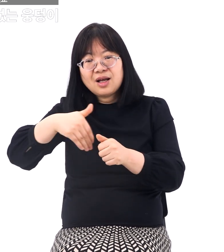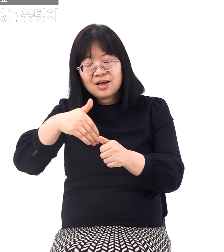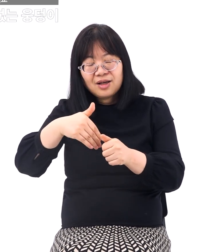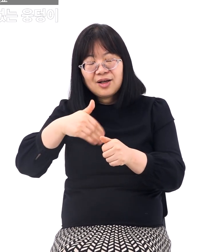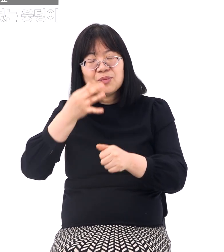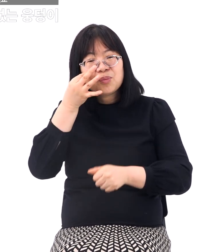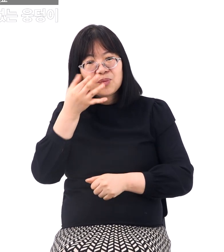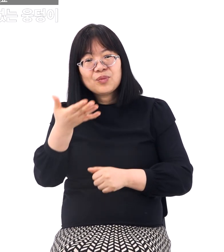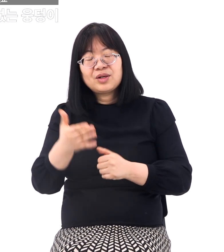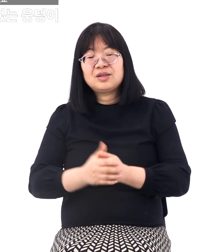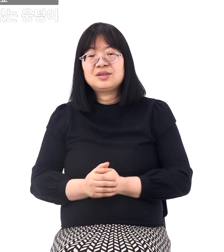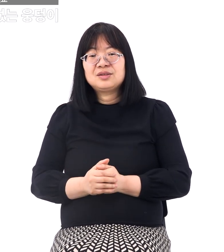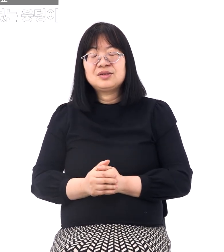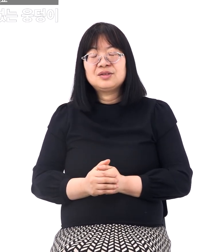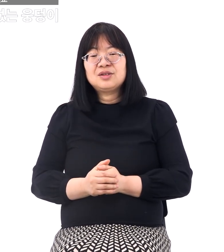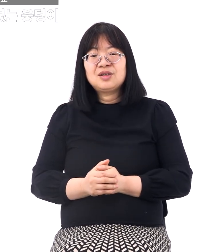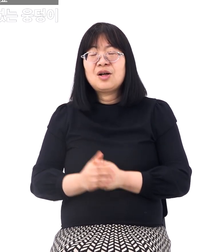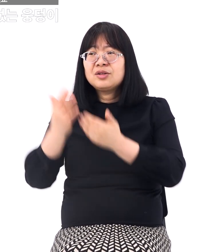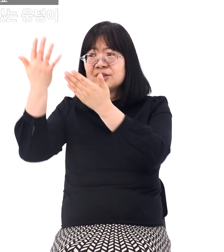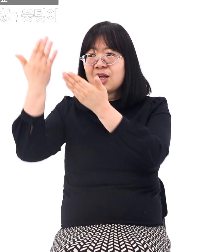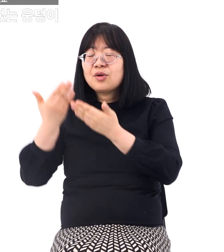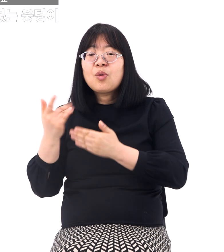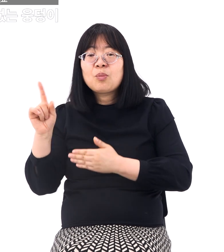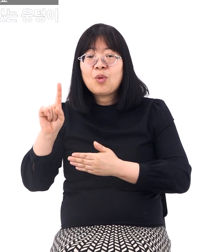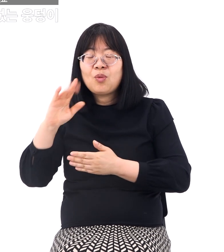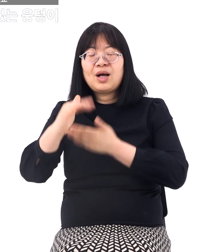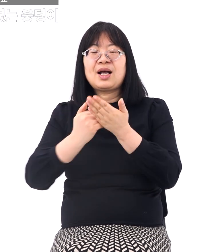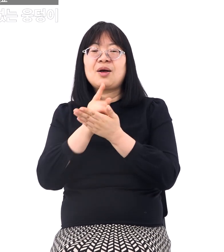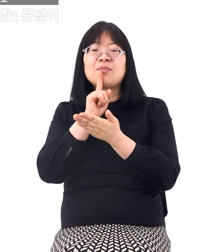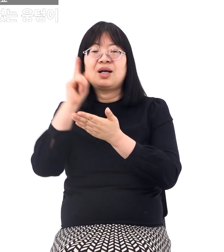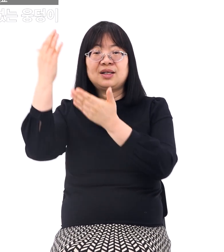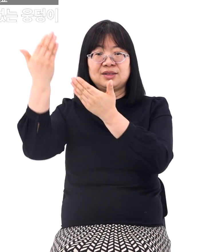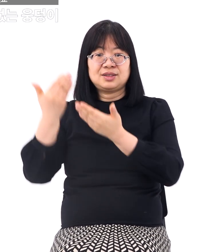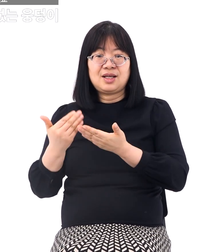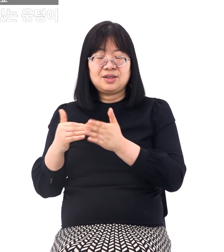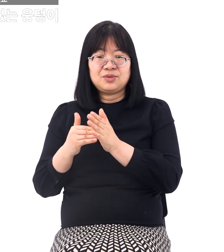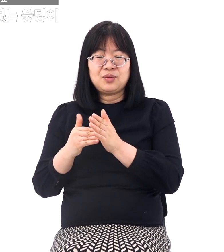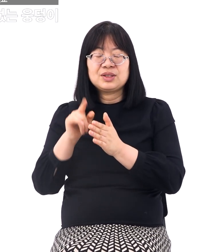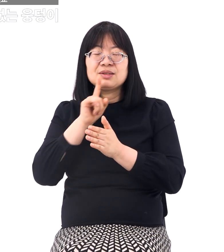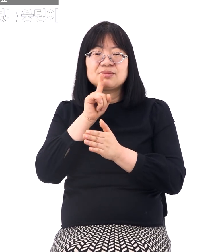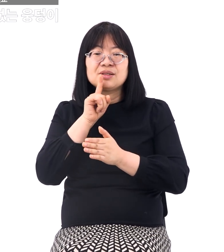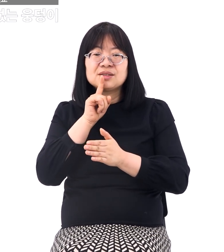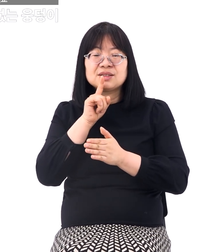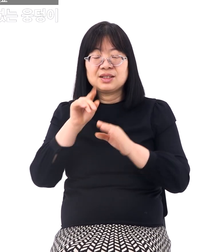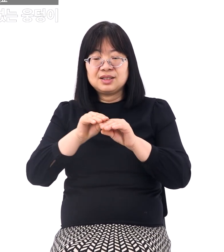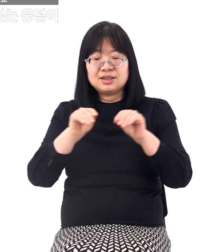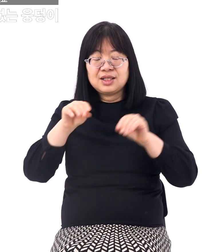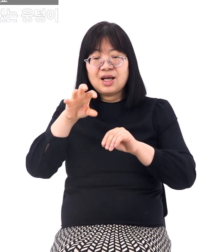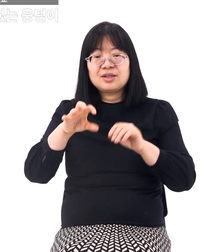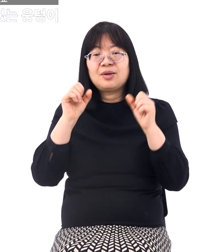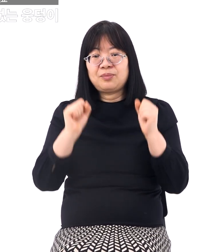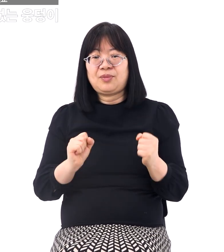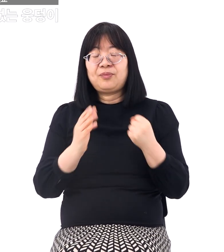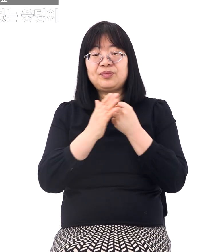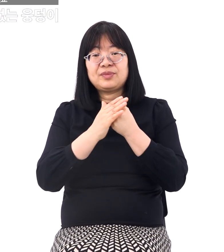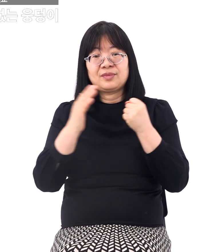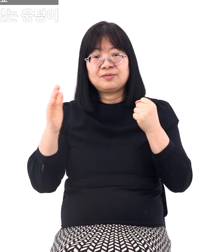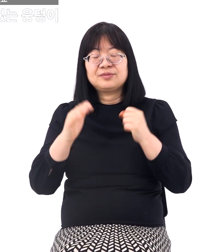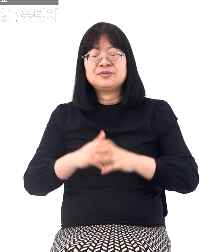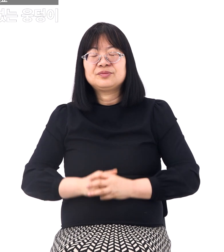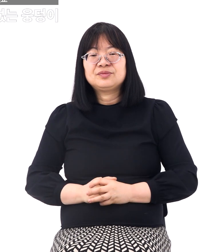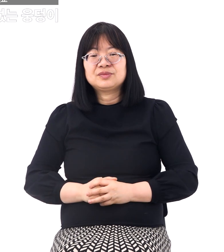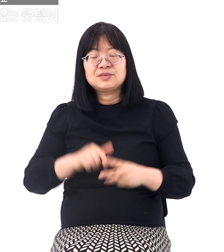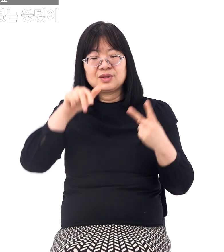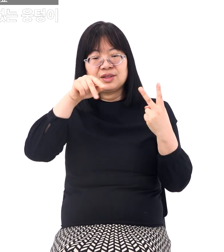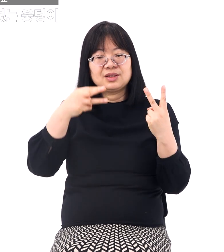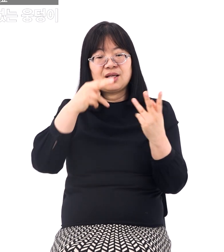펼쳐질 것이다. 뭐가 내림으로? 하나님의 말씀이 내리고 그 말씀이 그 땅에 머물므로.